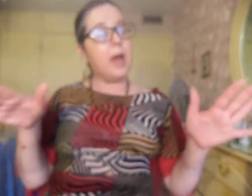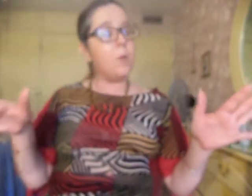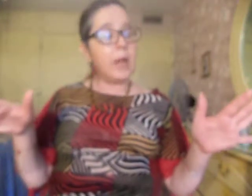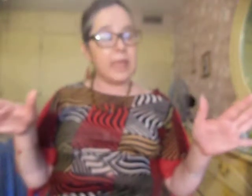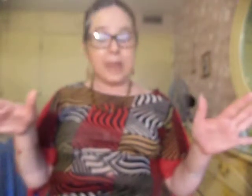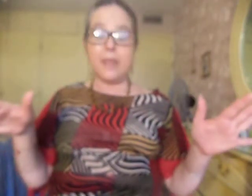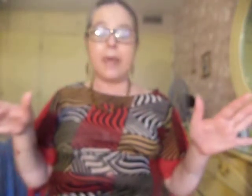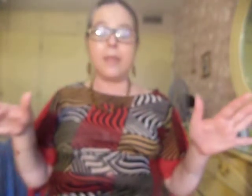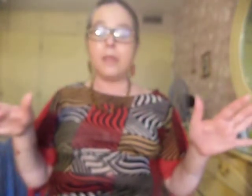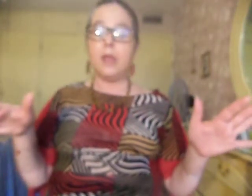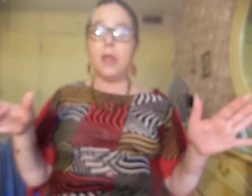a cualquier edad,